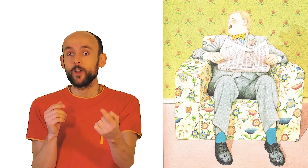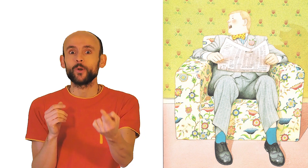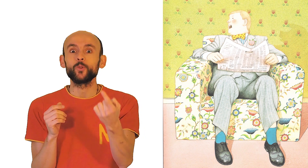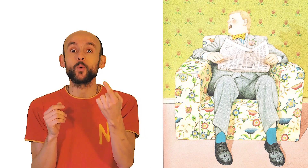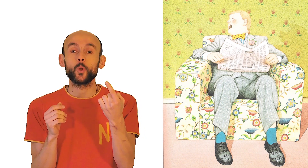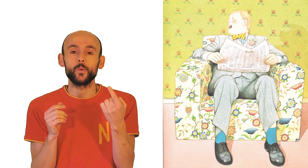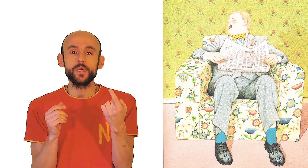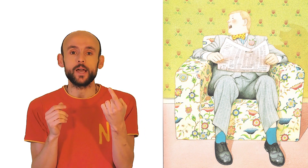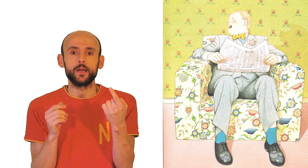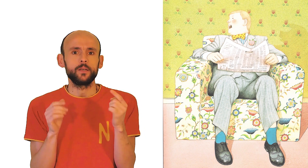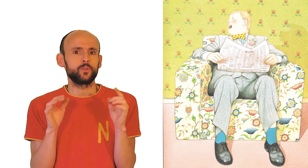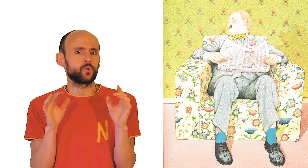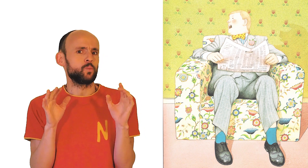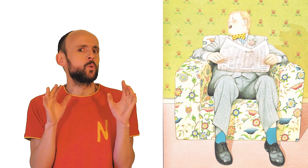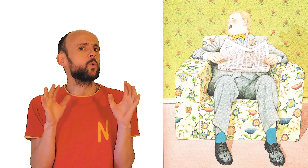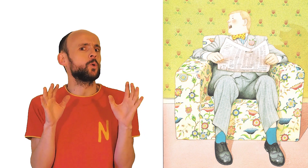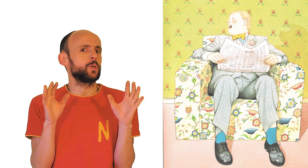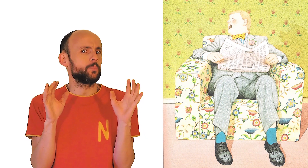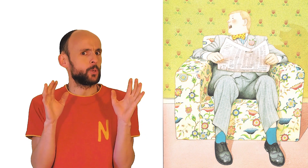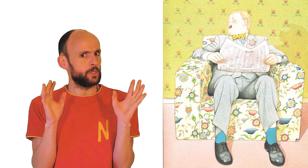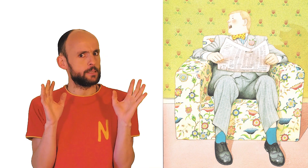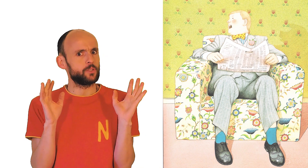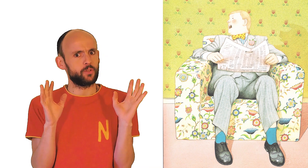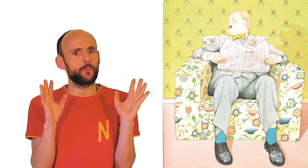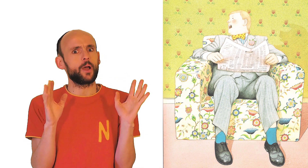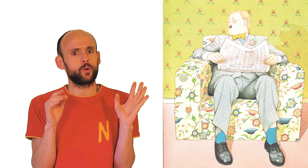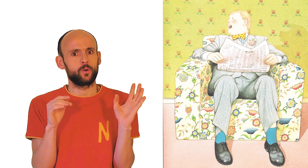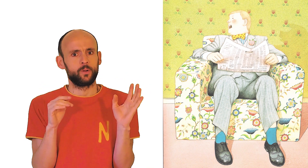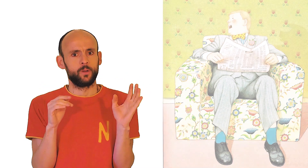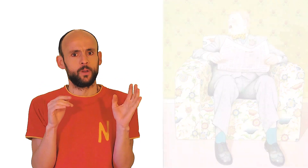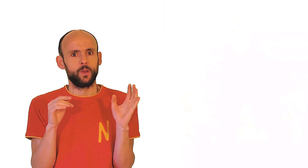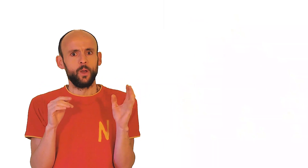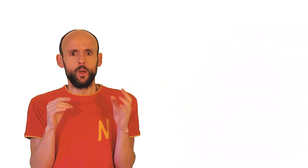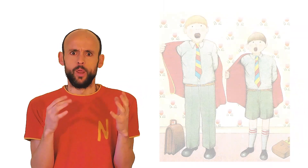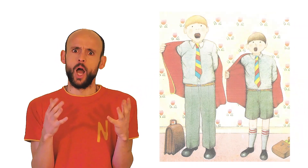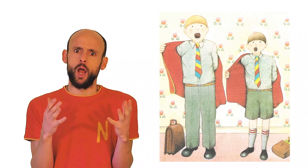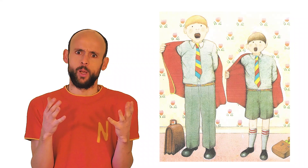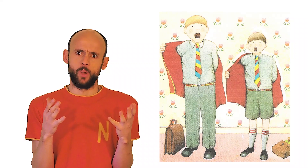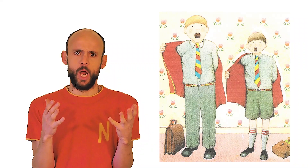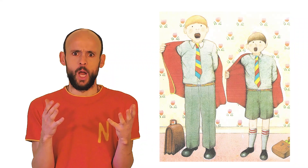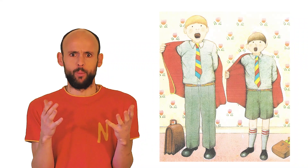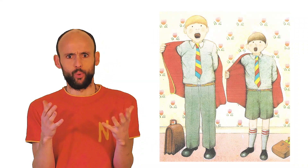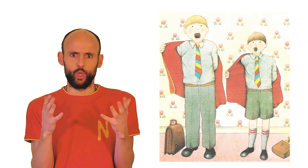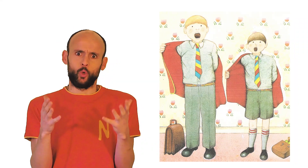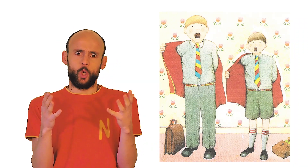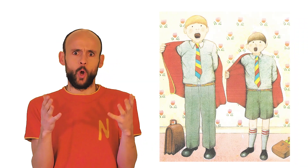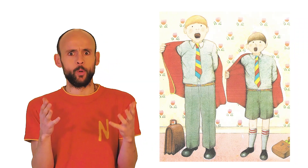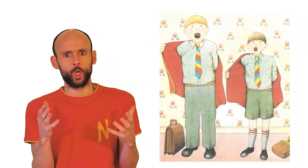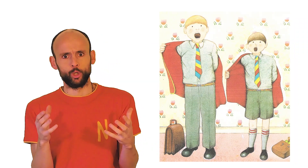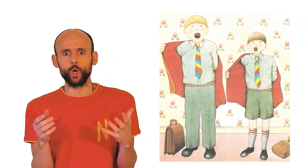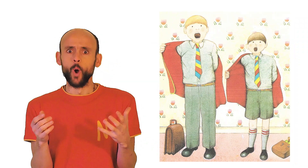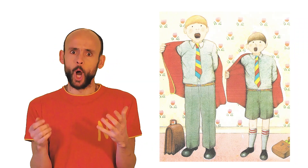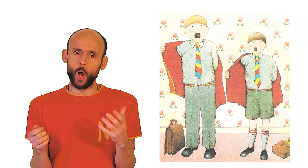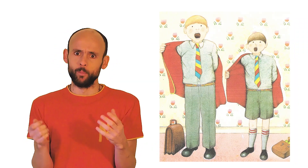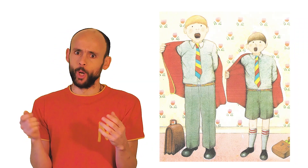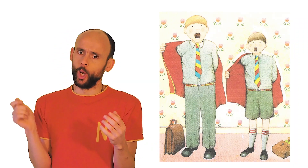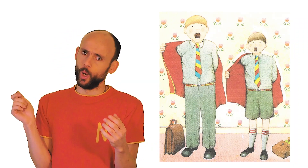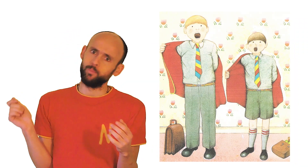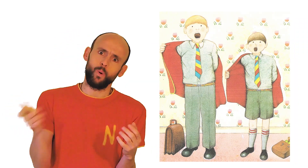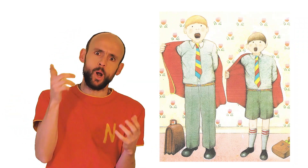cuando volvía de su muy importante trabajo. ¡Dale, ma! ¡Apúrate con la comida, que tengo hambre! ¡Pah!